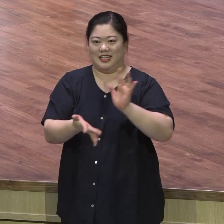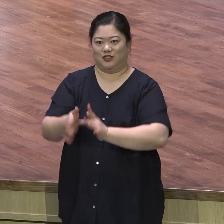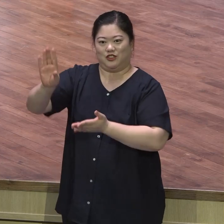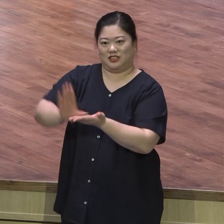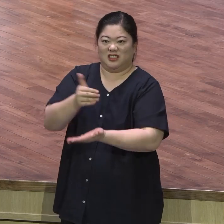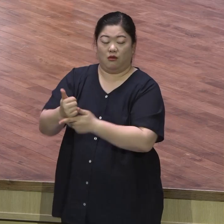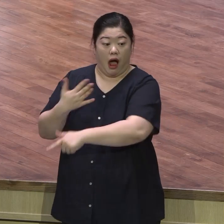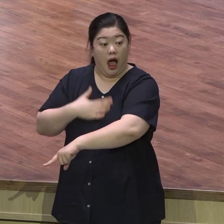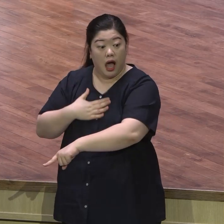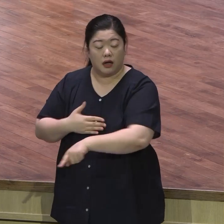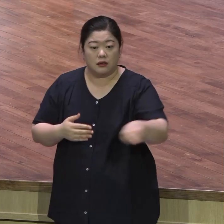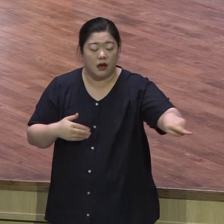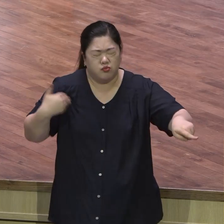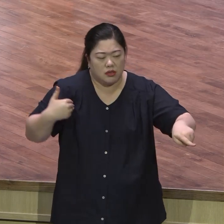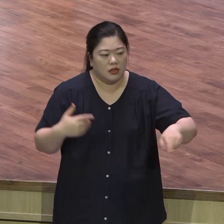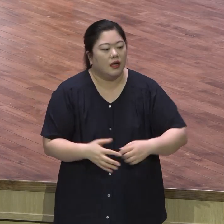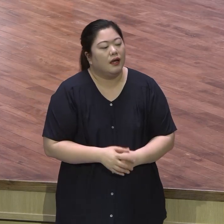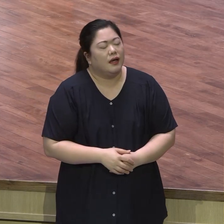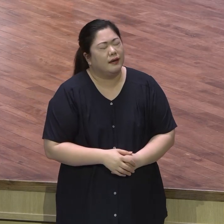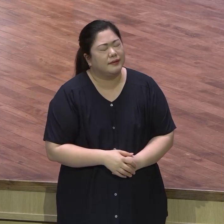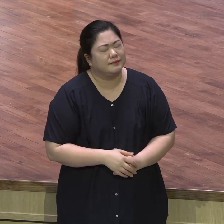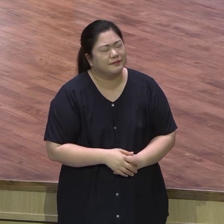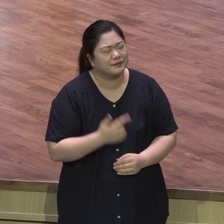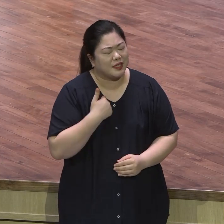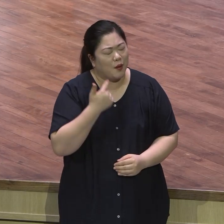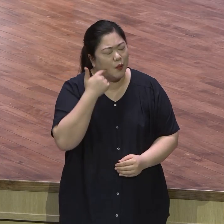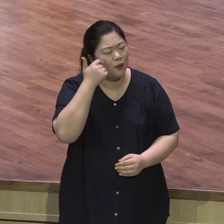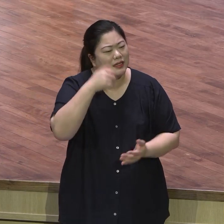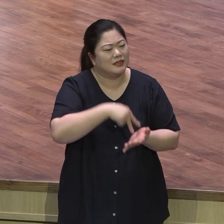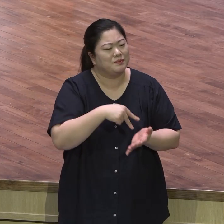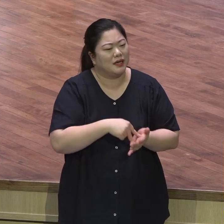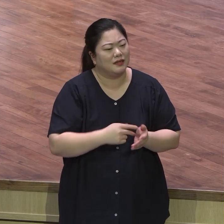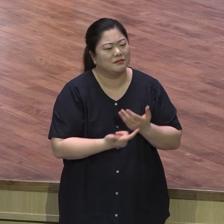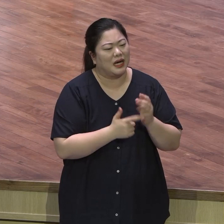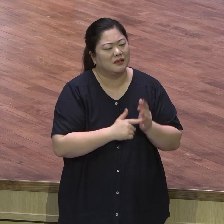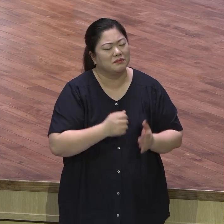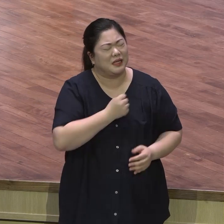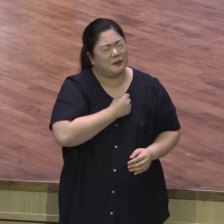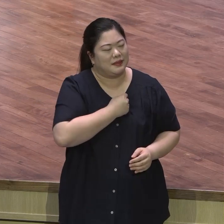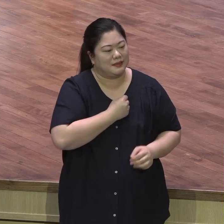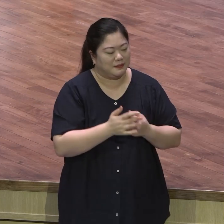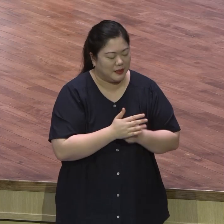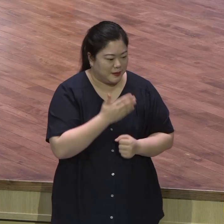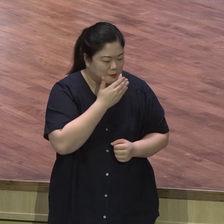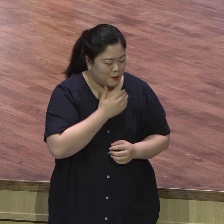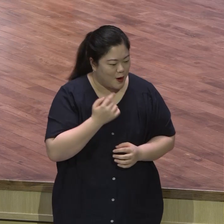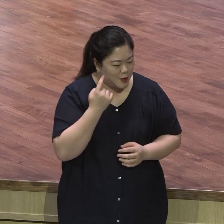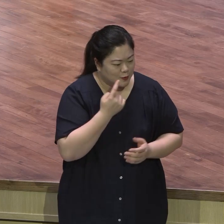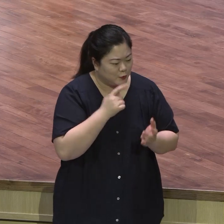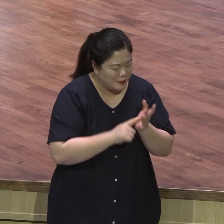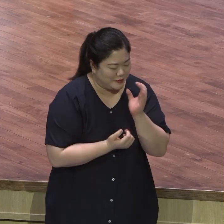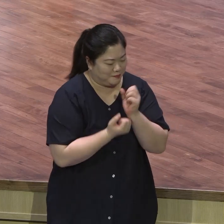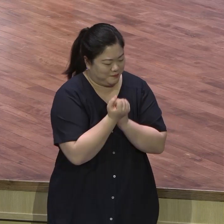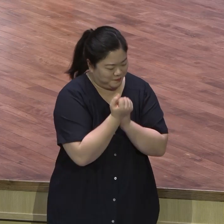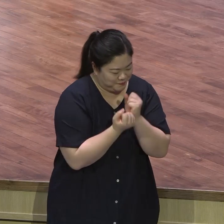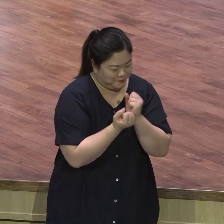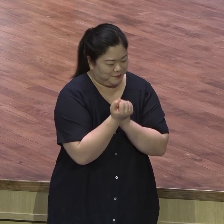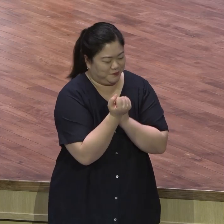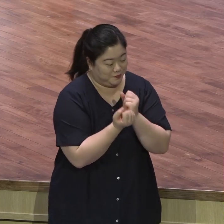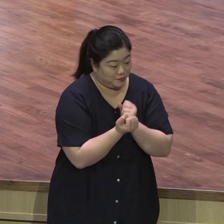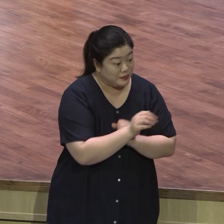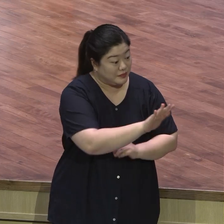지금요 하나님 위에서 보실 때에 우리 영계를 어떻게 보고 계십니까 우리 영계가 이 조그만 교회에서